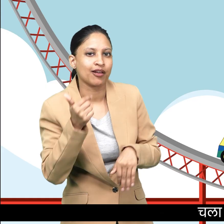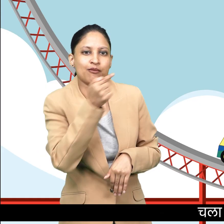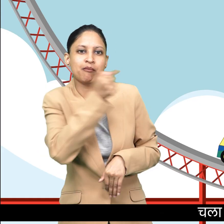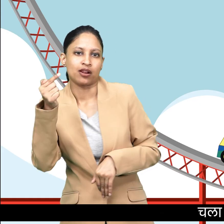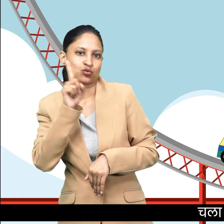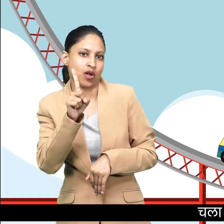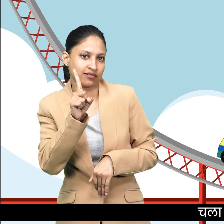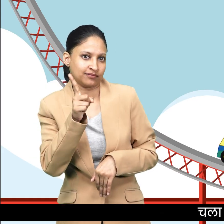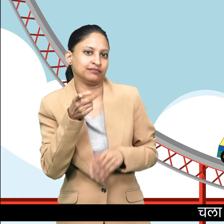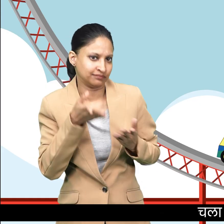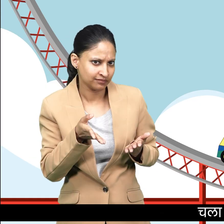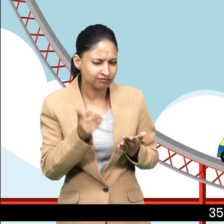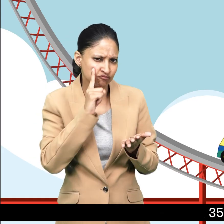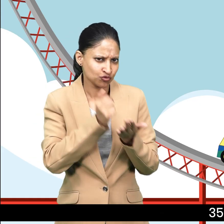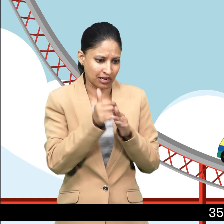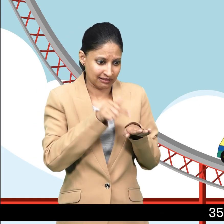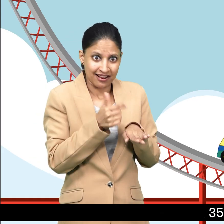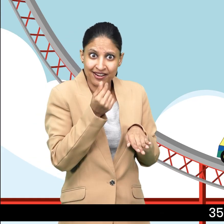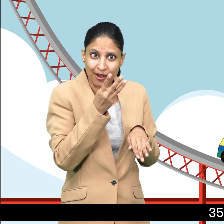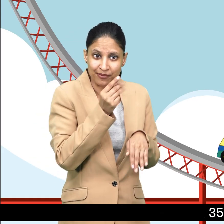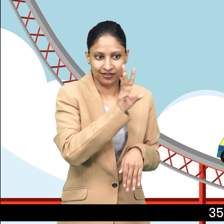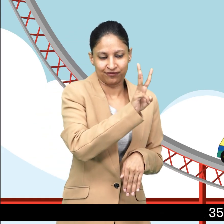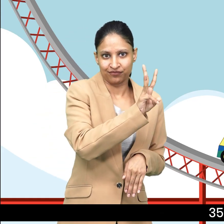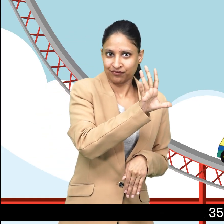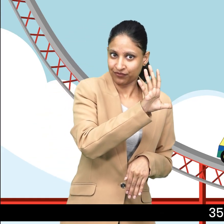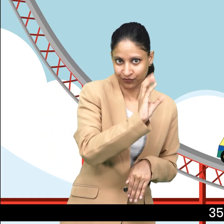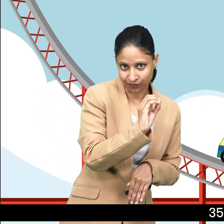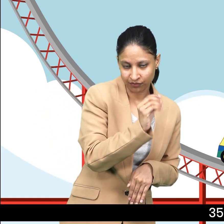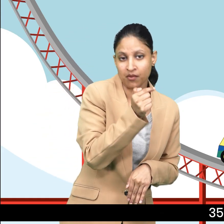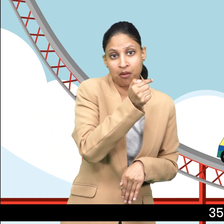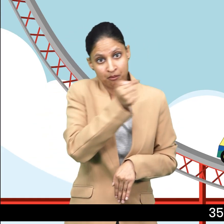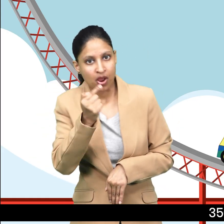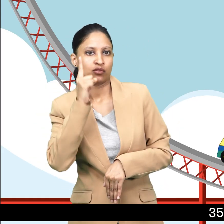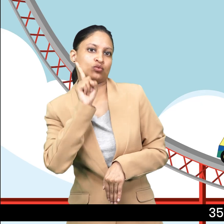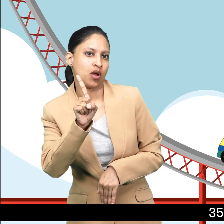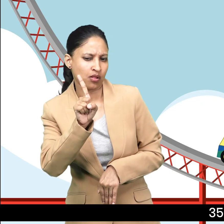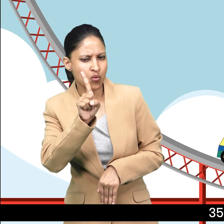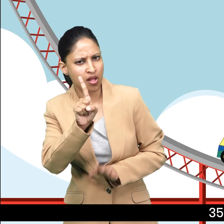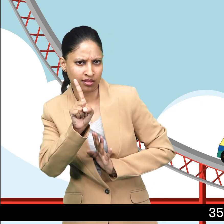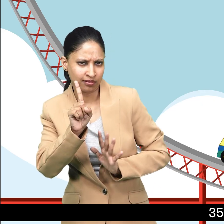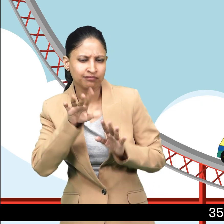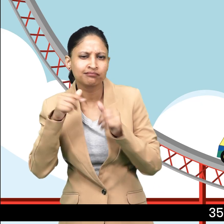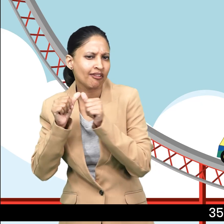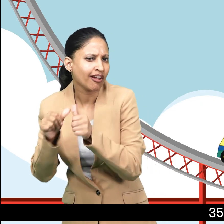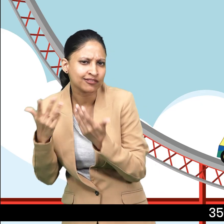चला 1 वजा करूया. 350 वजा 349.